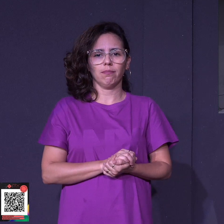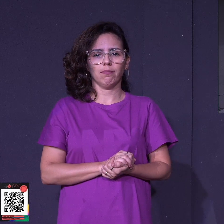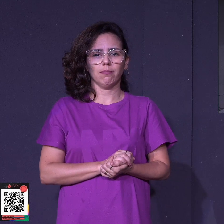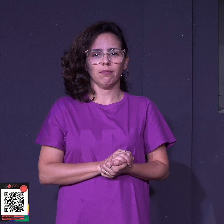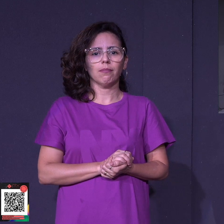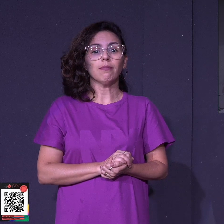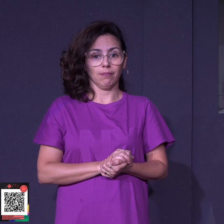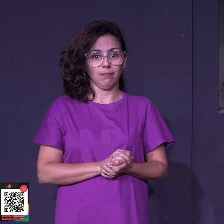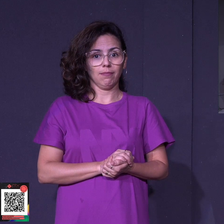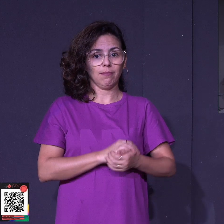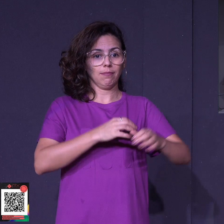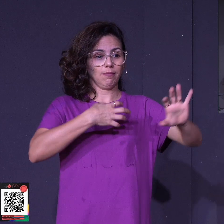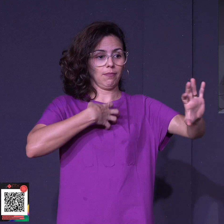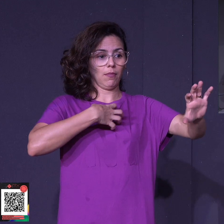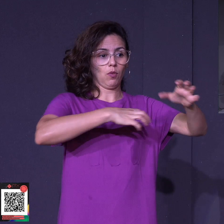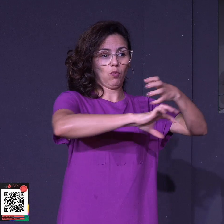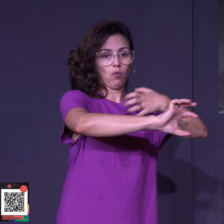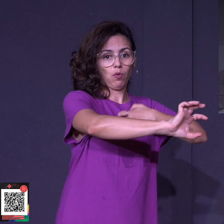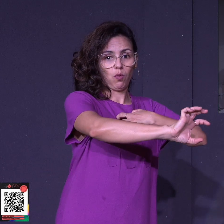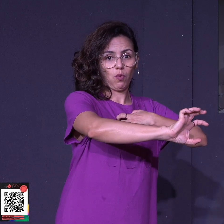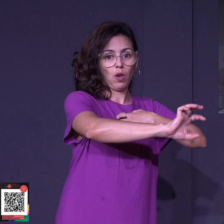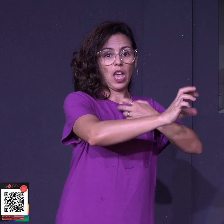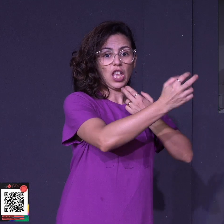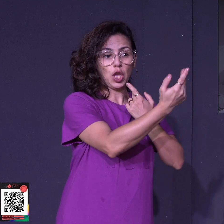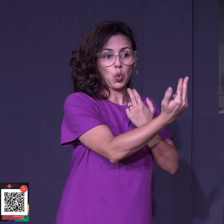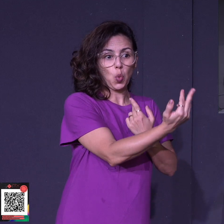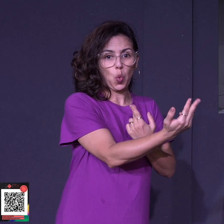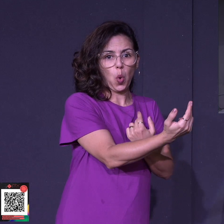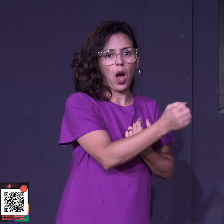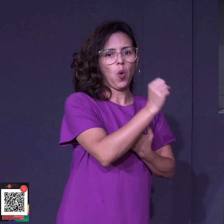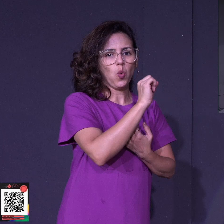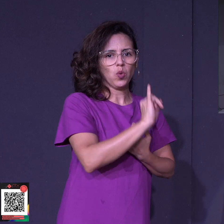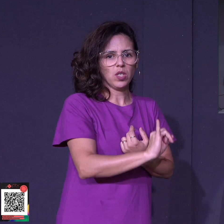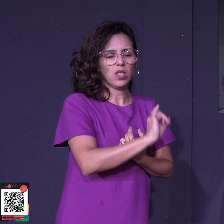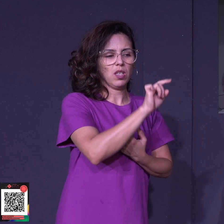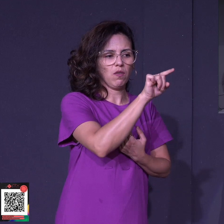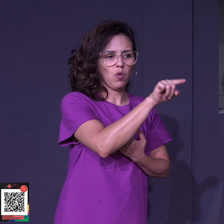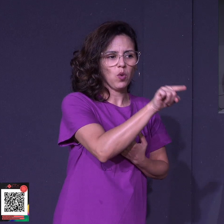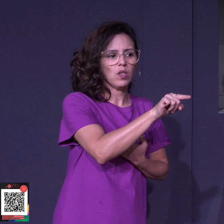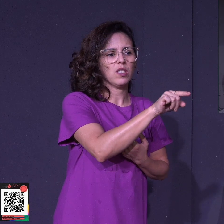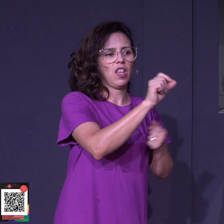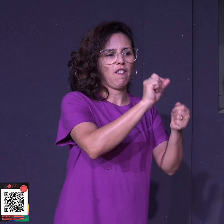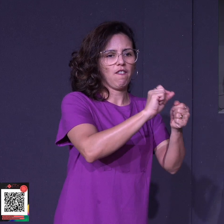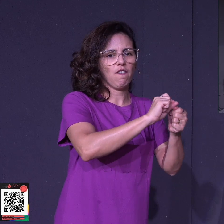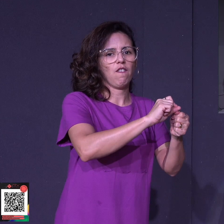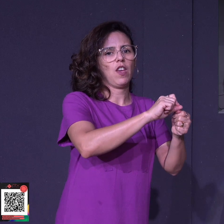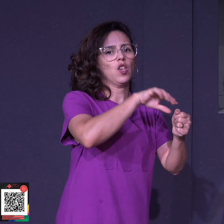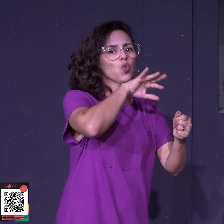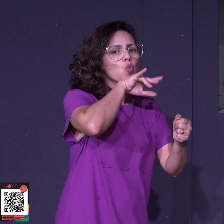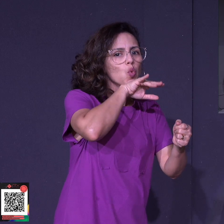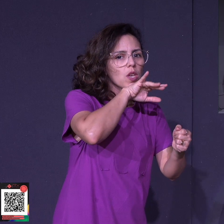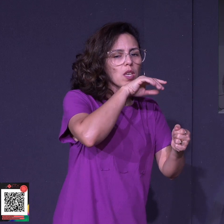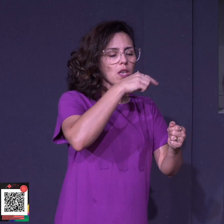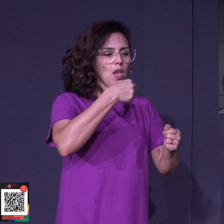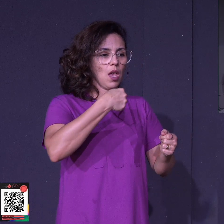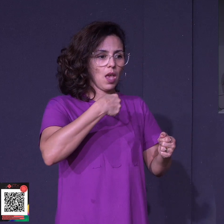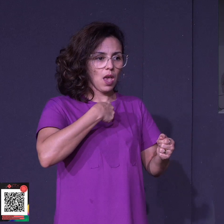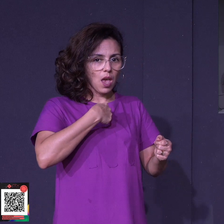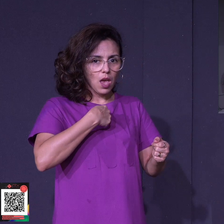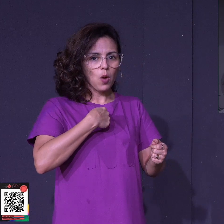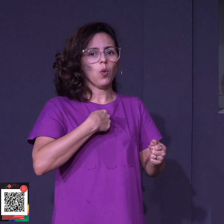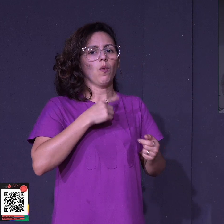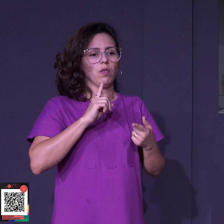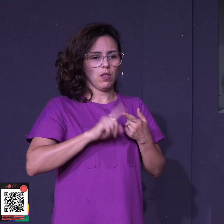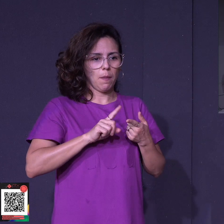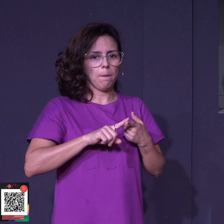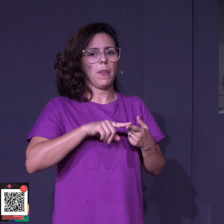Eu, porém, vos digo. Então, a intenção da lei era controlar a vingança da pessoa que havia sido